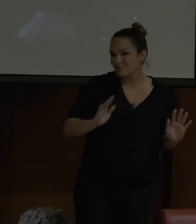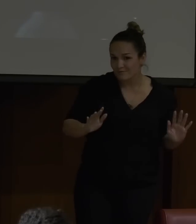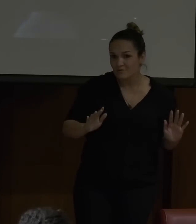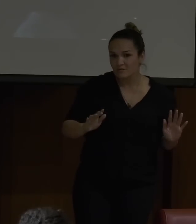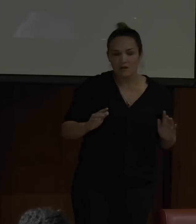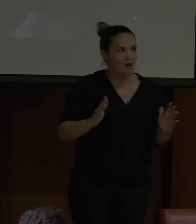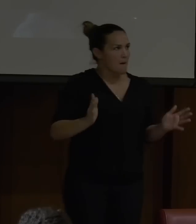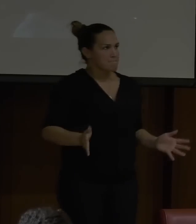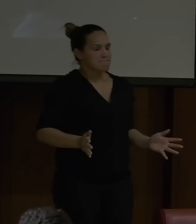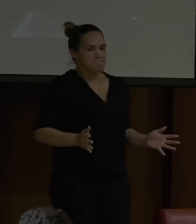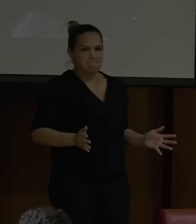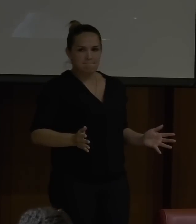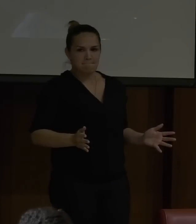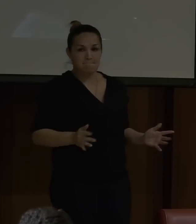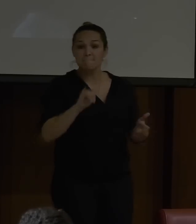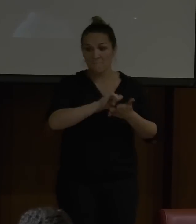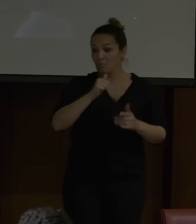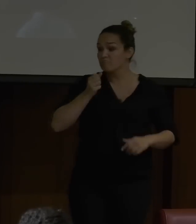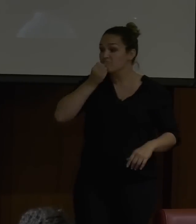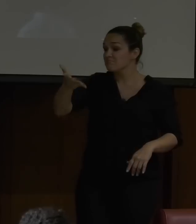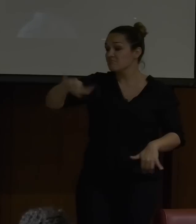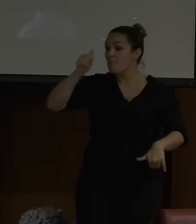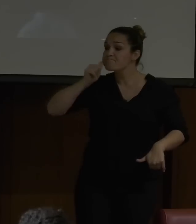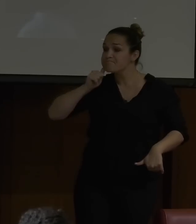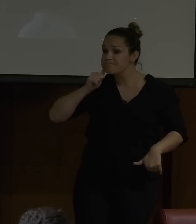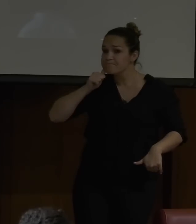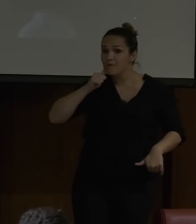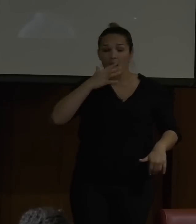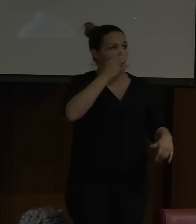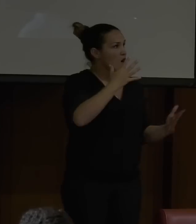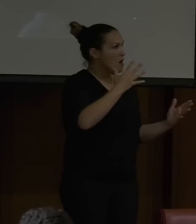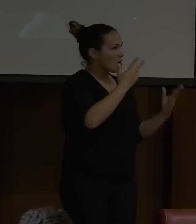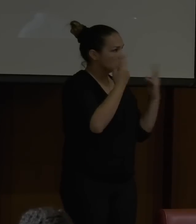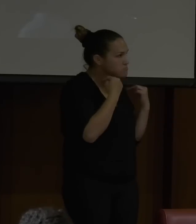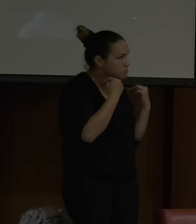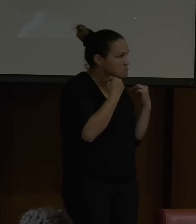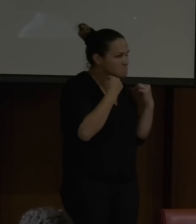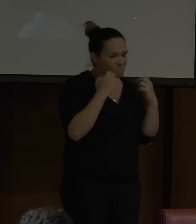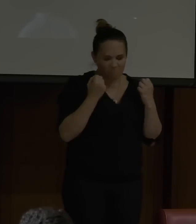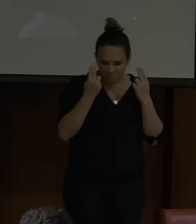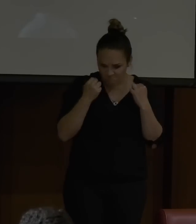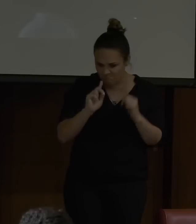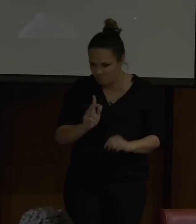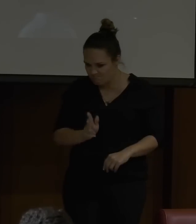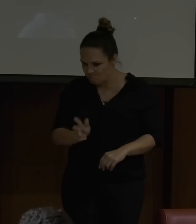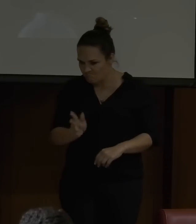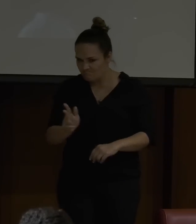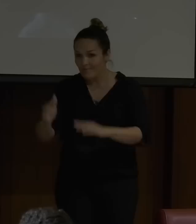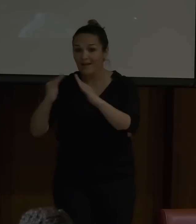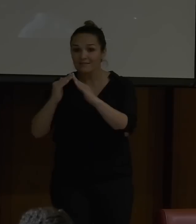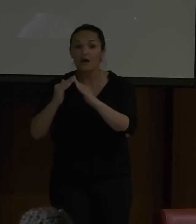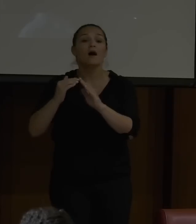recibió ella misma con la noticia. Tan pronto conoció la noticia, se devolvió a su casa con el rabo entre las piernas. Corría el